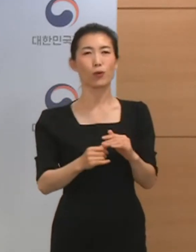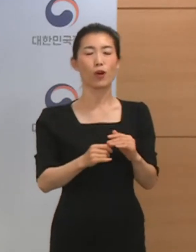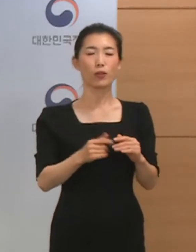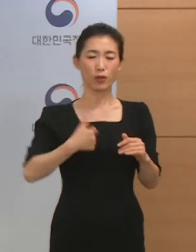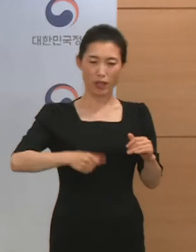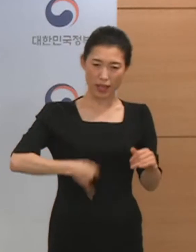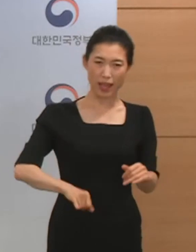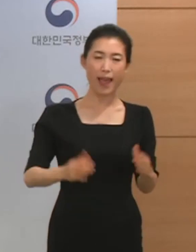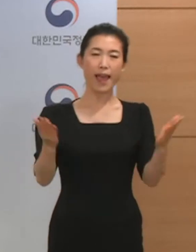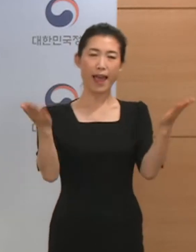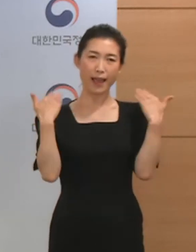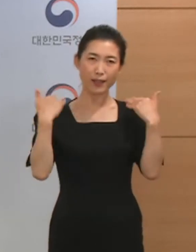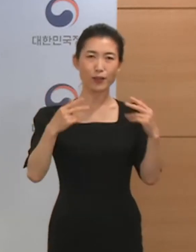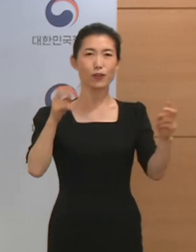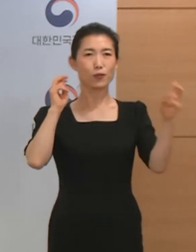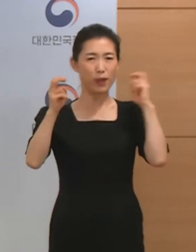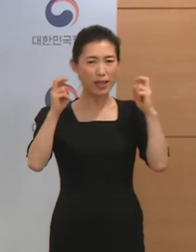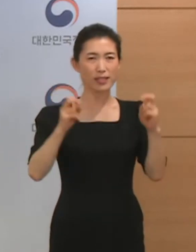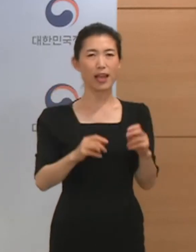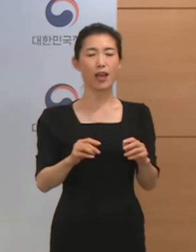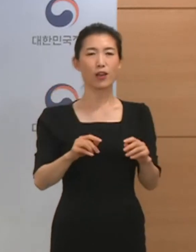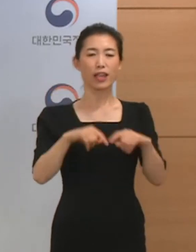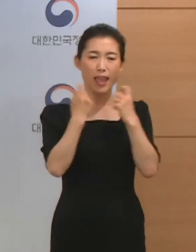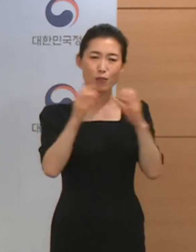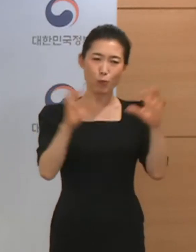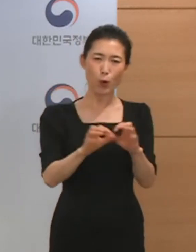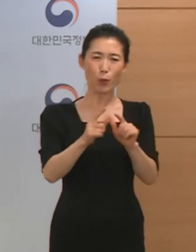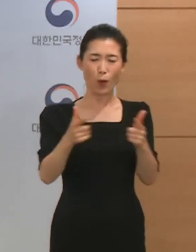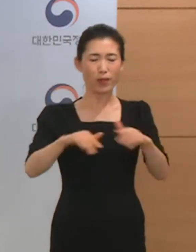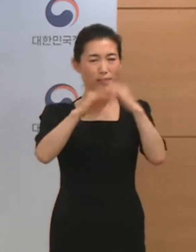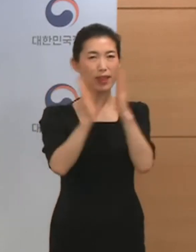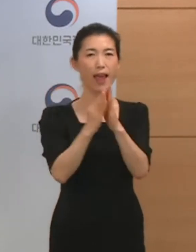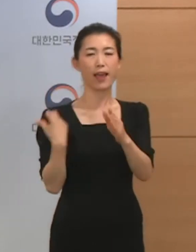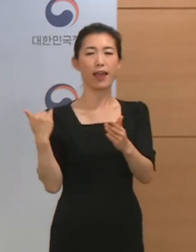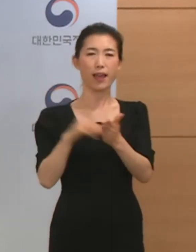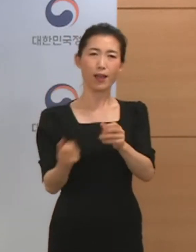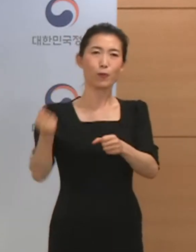등교, 모임과 같은 일상도 더 많이 회복될 것입니다.